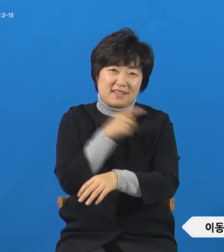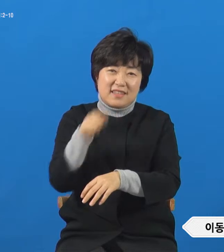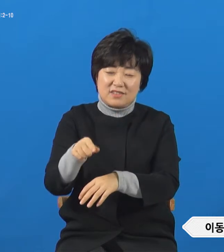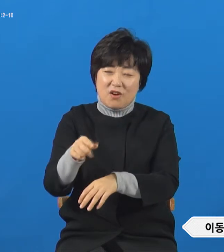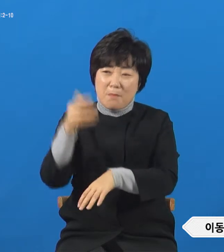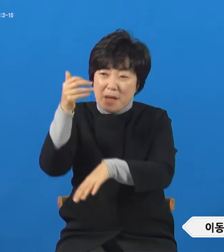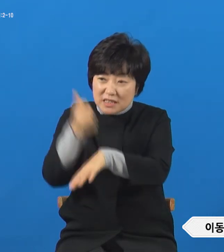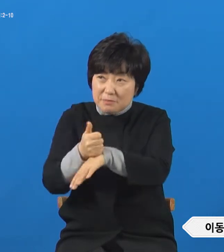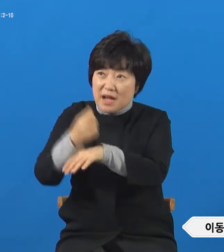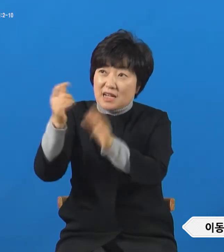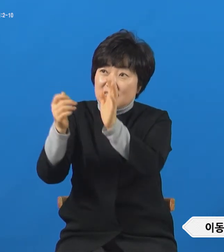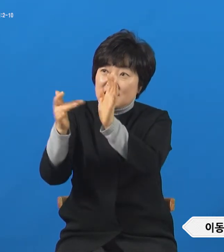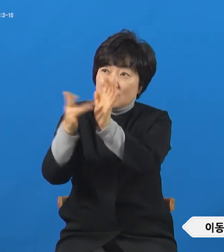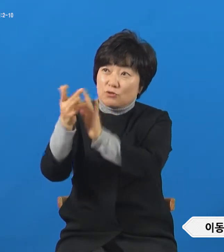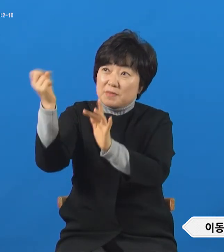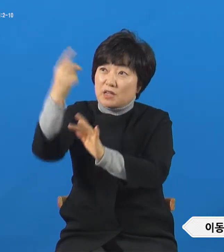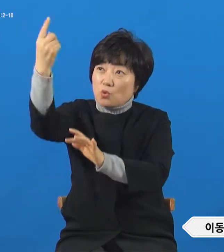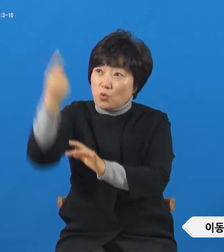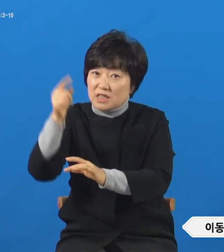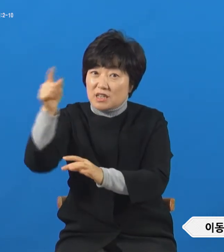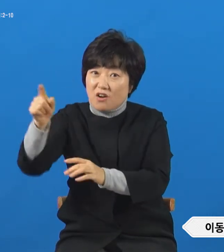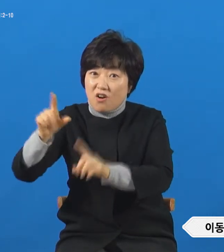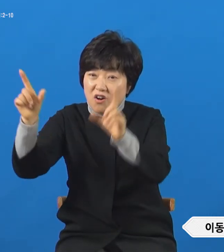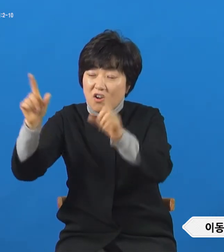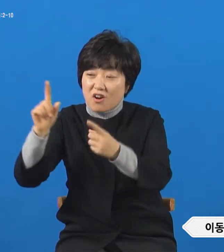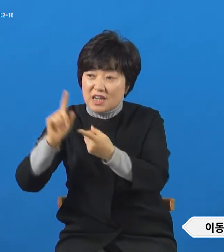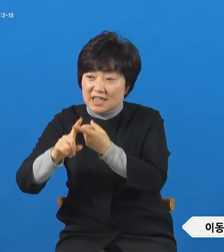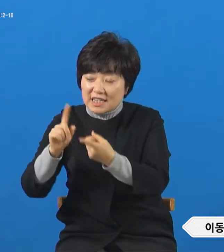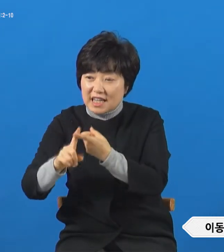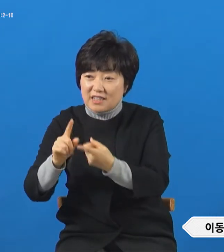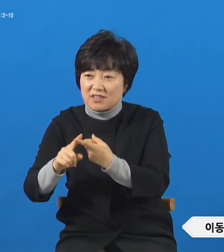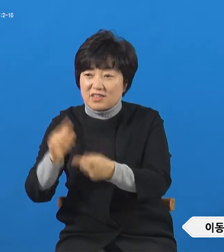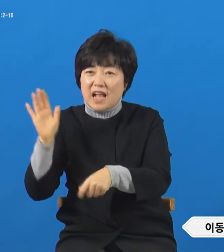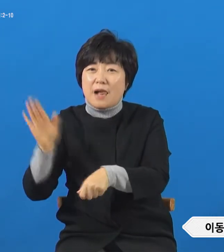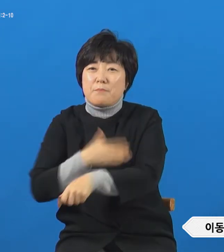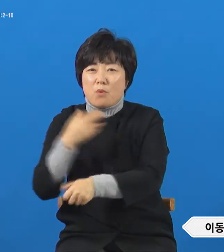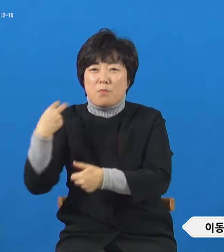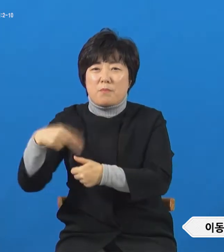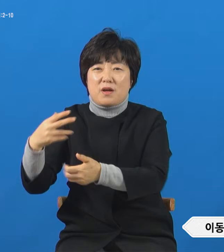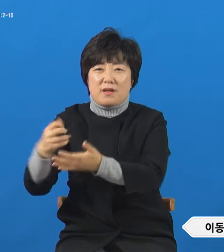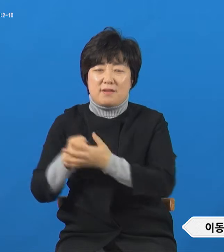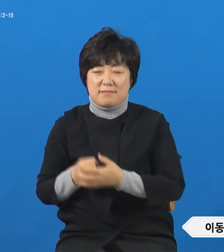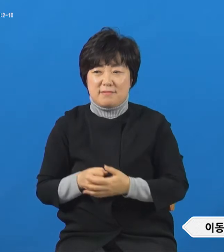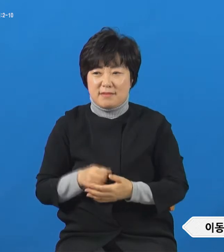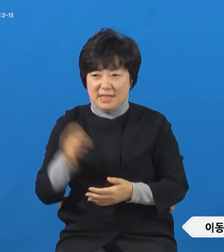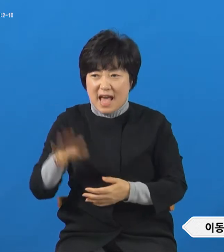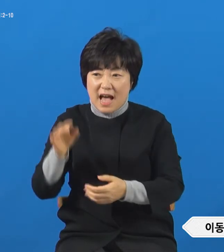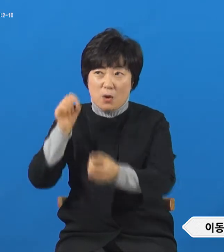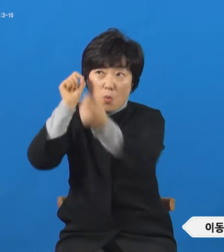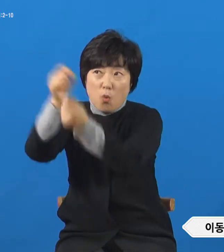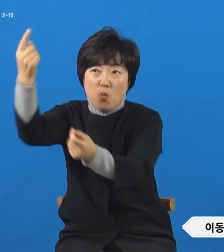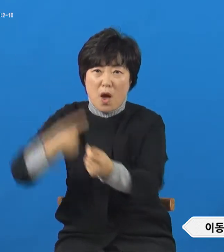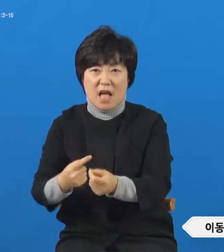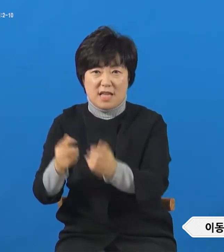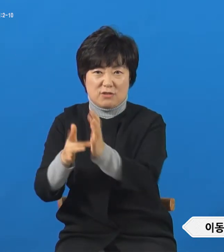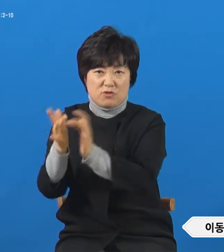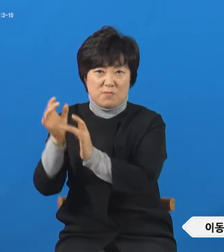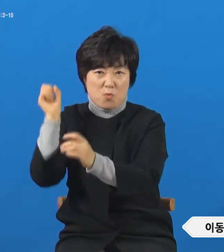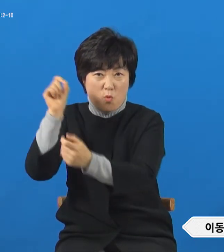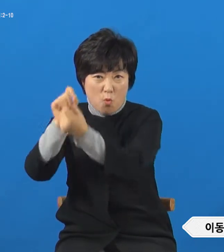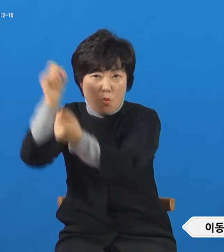교육을 받은 사람들은 예수님 다시 오신다 그러면 곧 오실 테니까 직장 팽겨치고